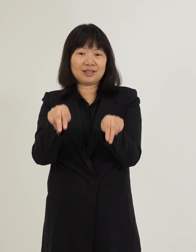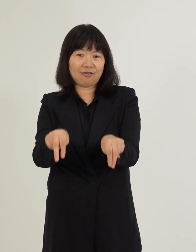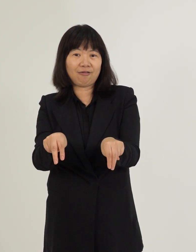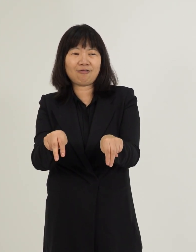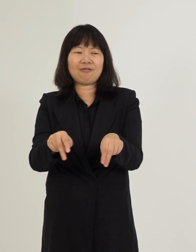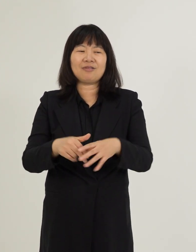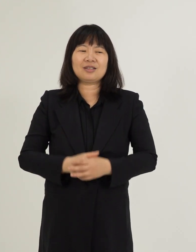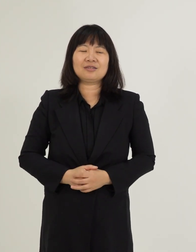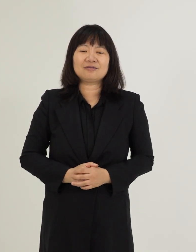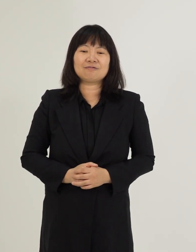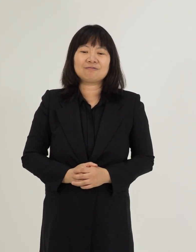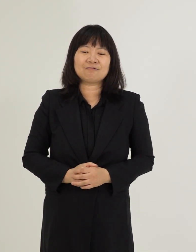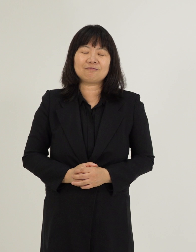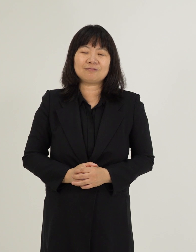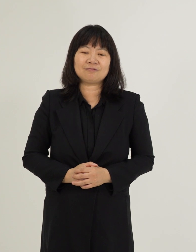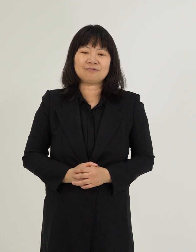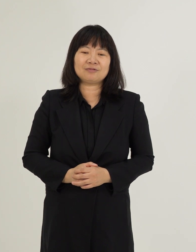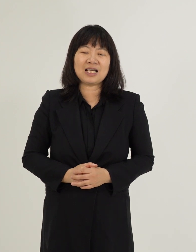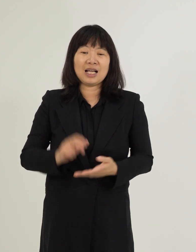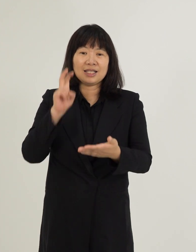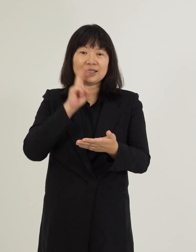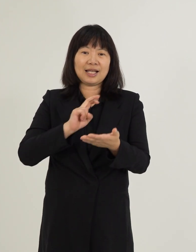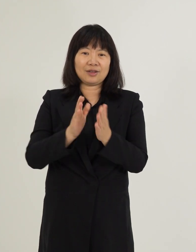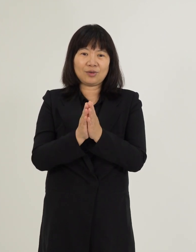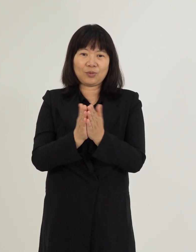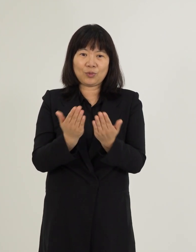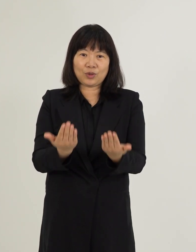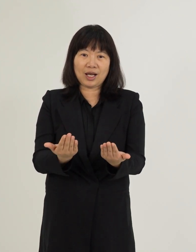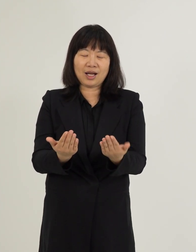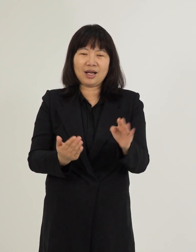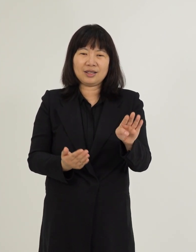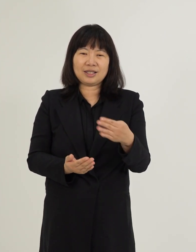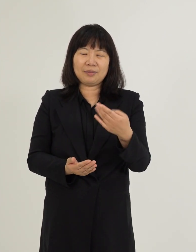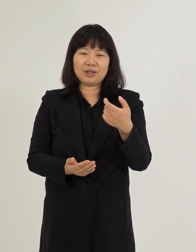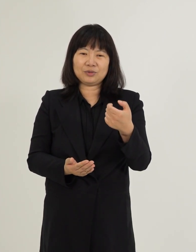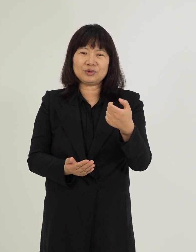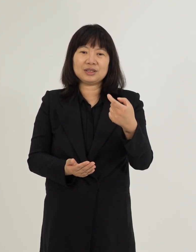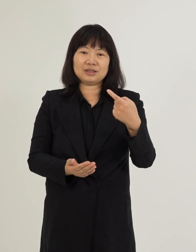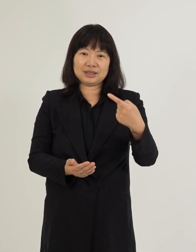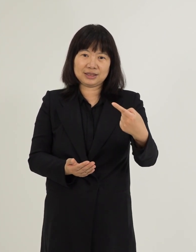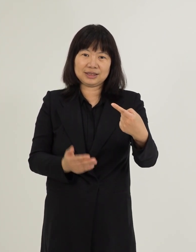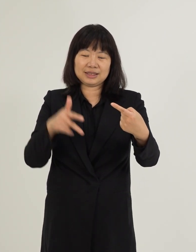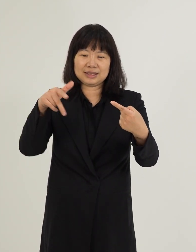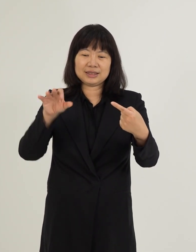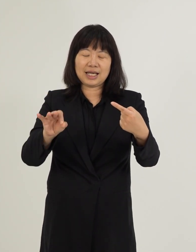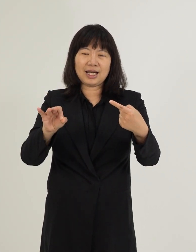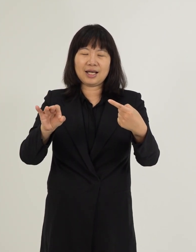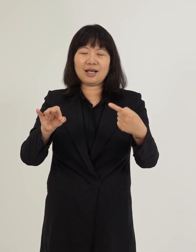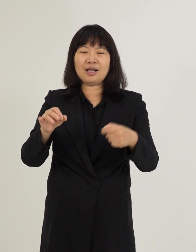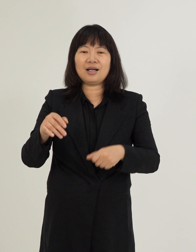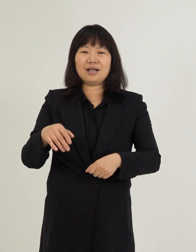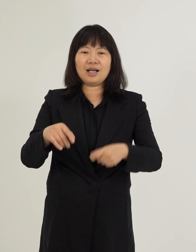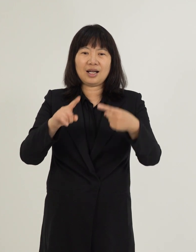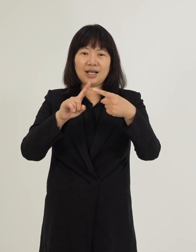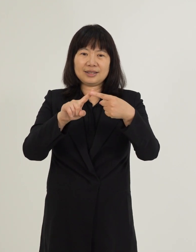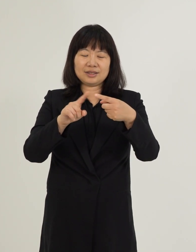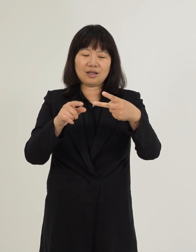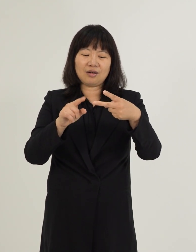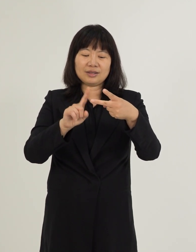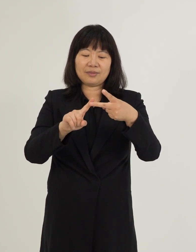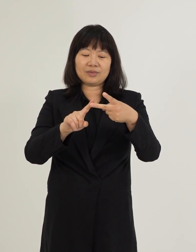일어나십시다. 우리 찬송가 461장 1절, 3절,